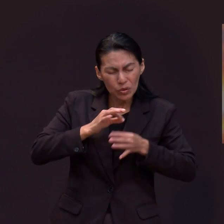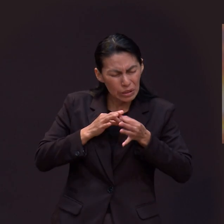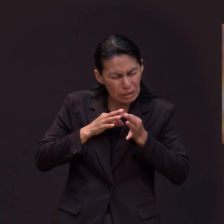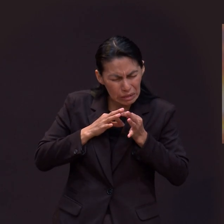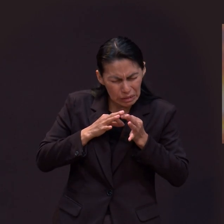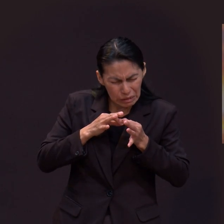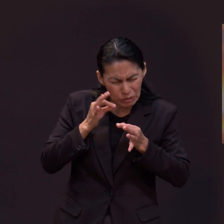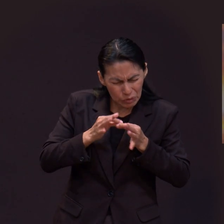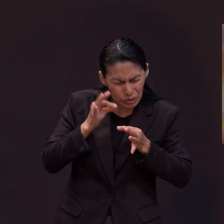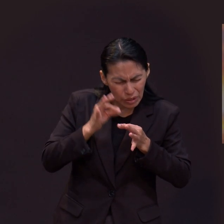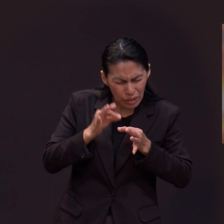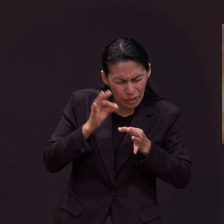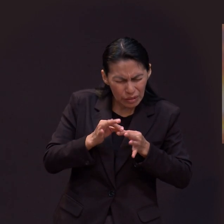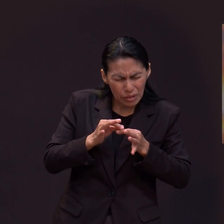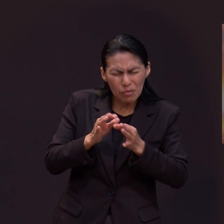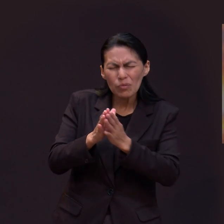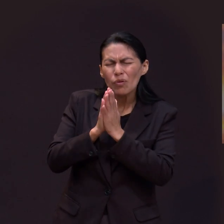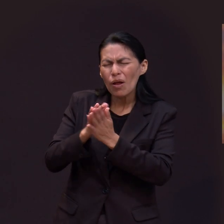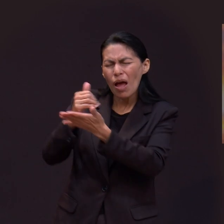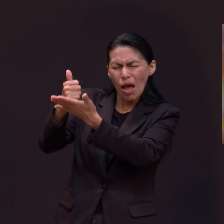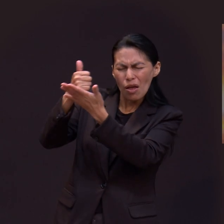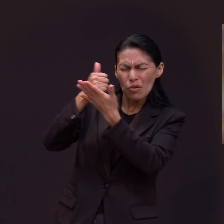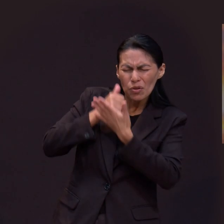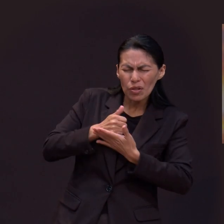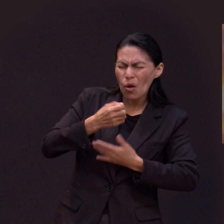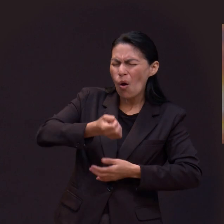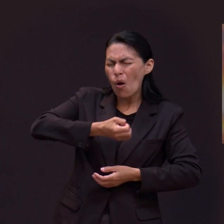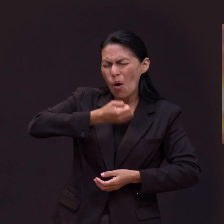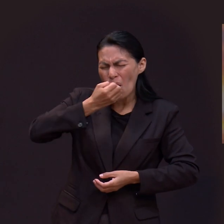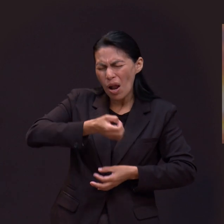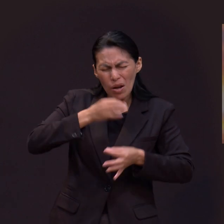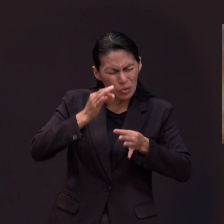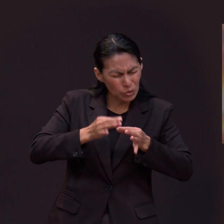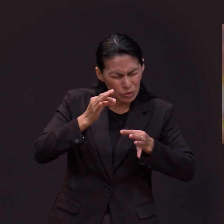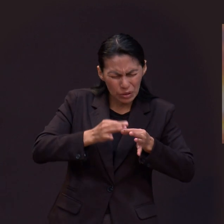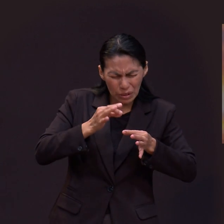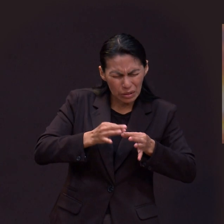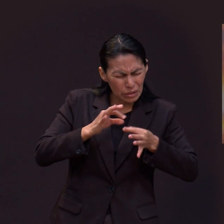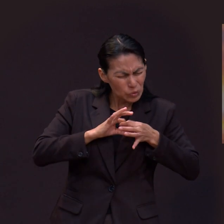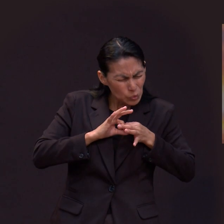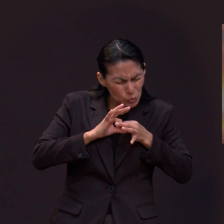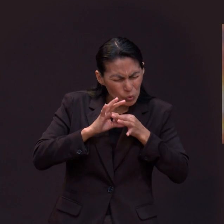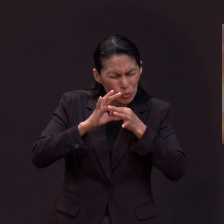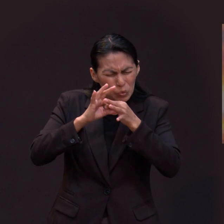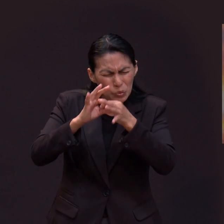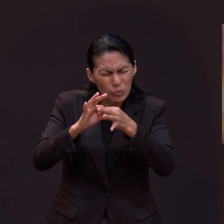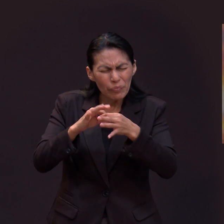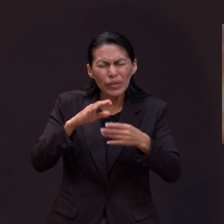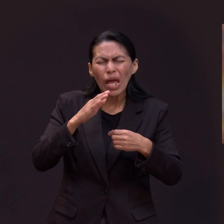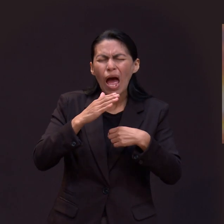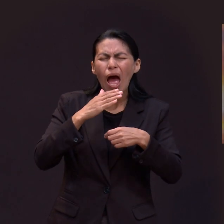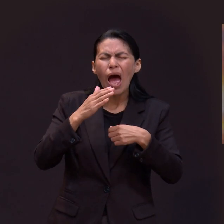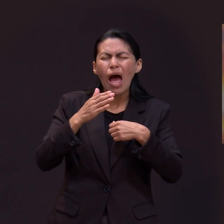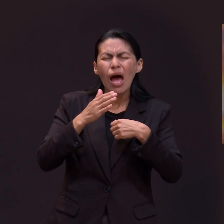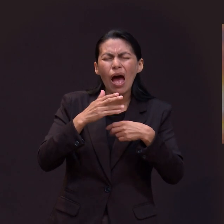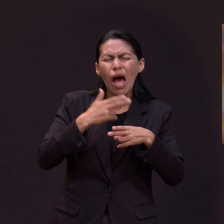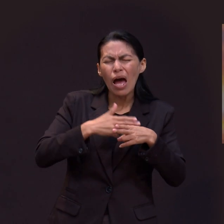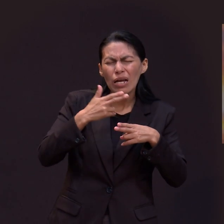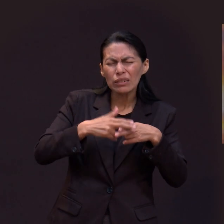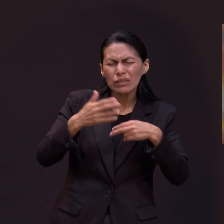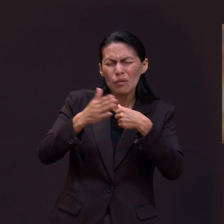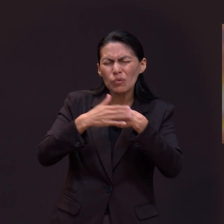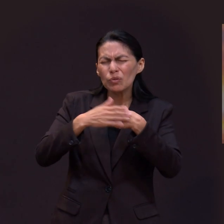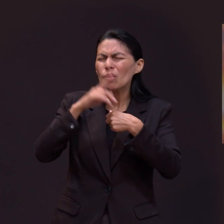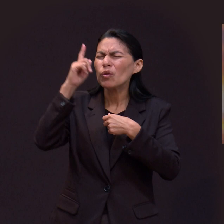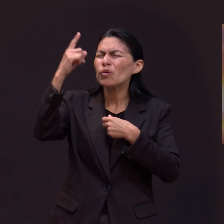orando señor unidos como pueblo como hijo hijos tuyo señor hasta la mañana gloriosa donde podamos